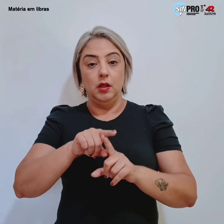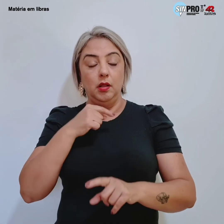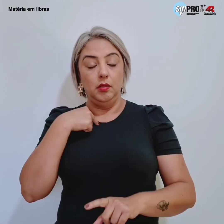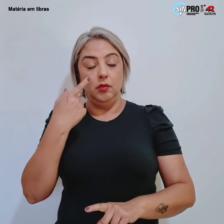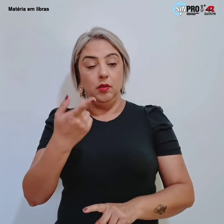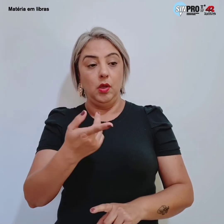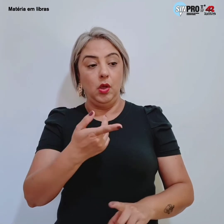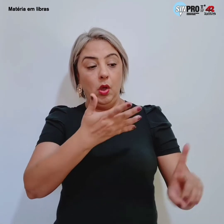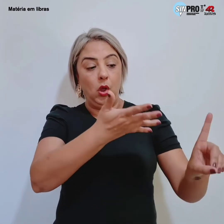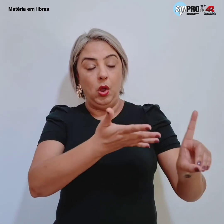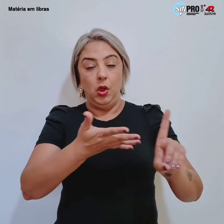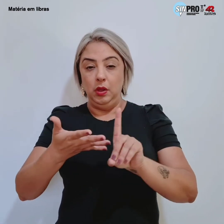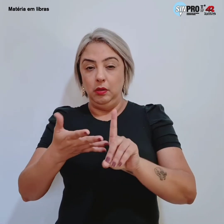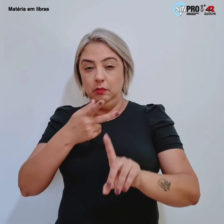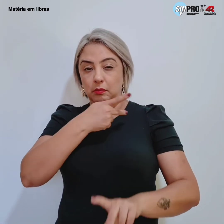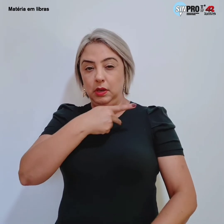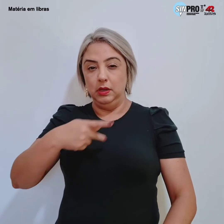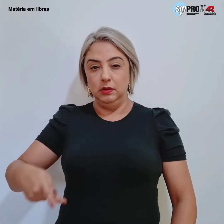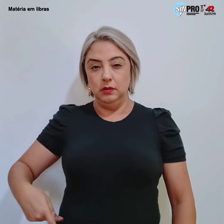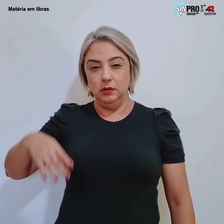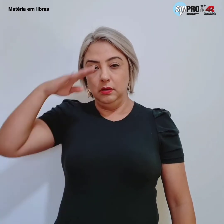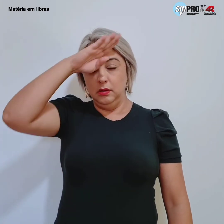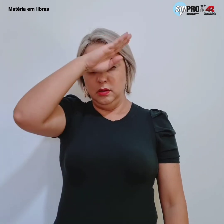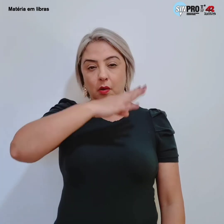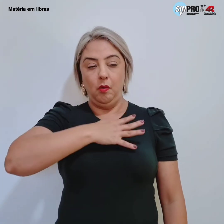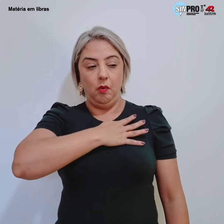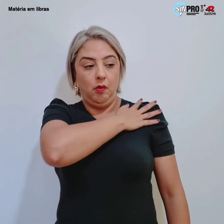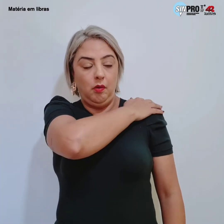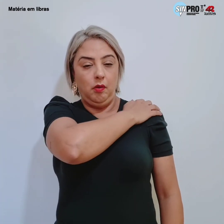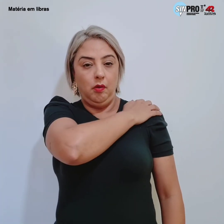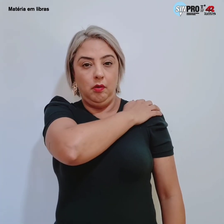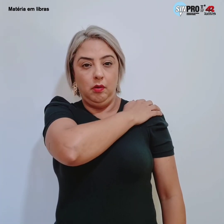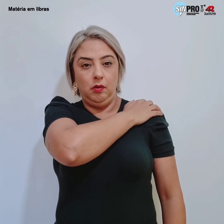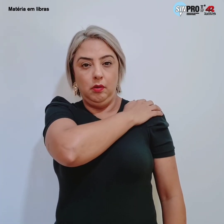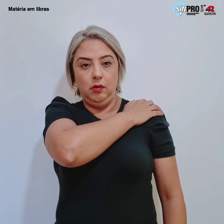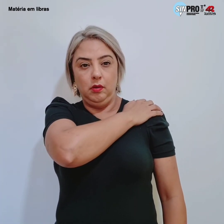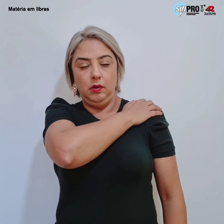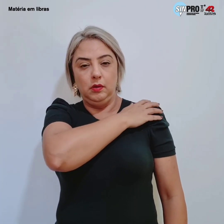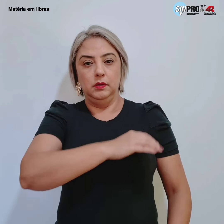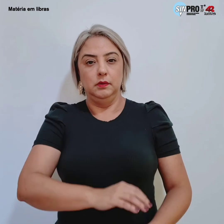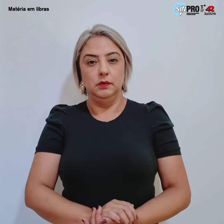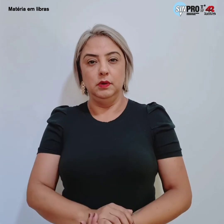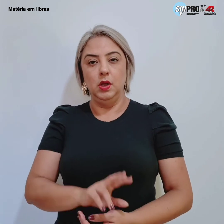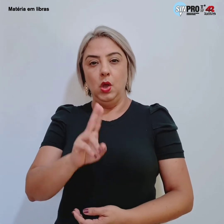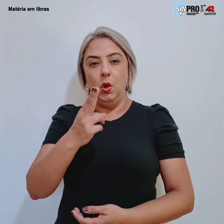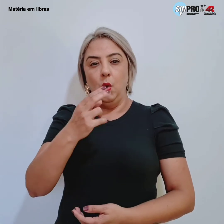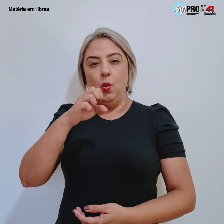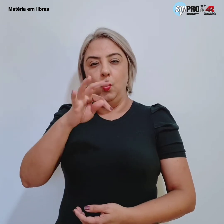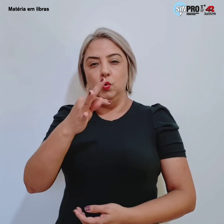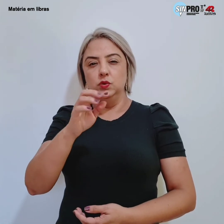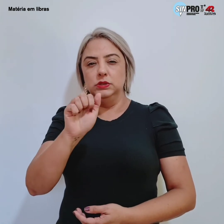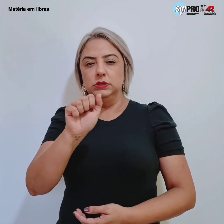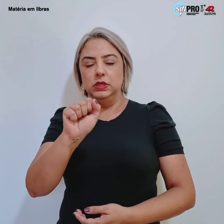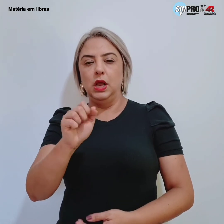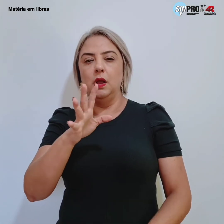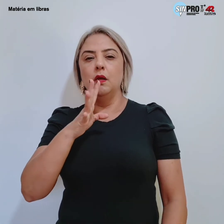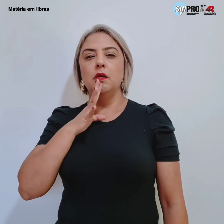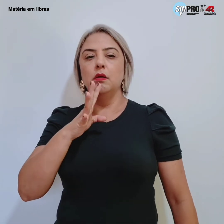grandes ídolos do presidente Bolsonaro é o coronel Carlos Alberto Brilhante Ustra,